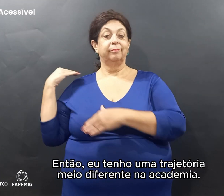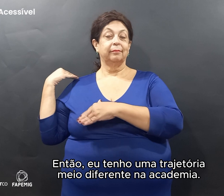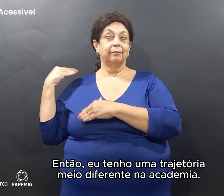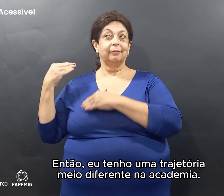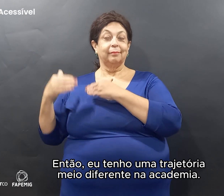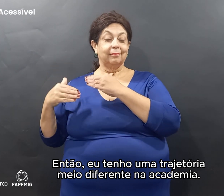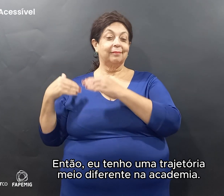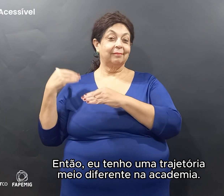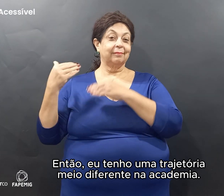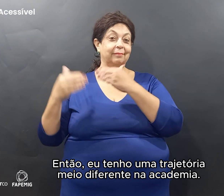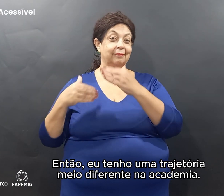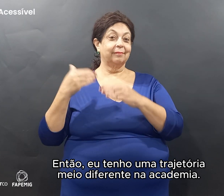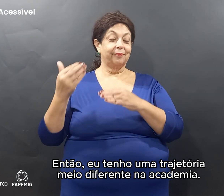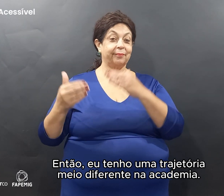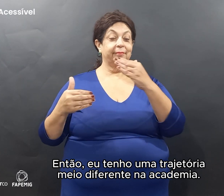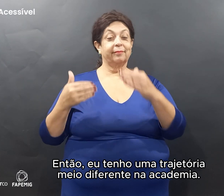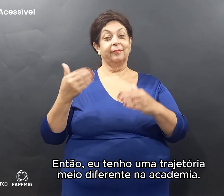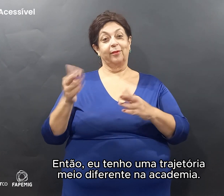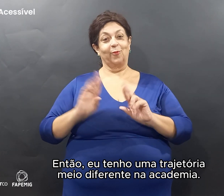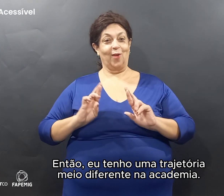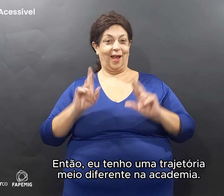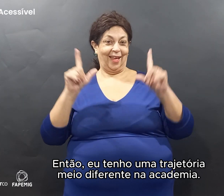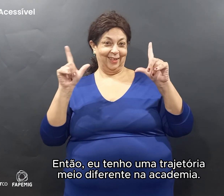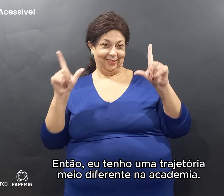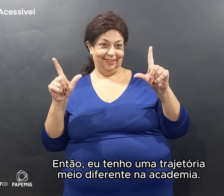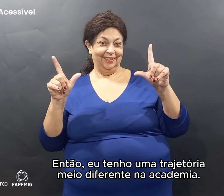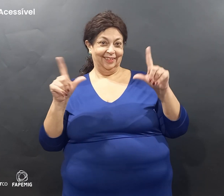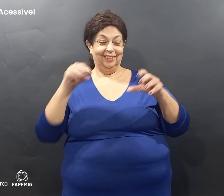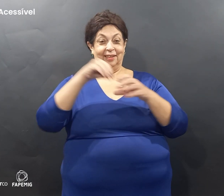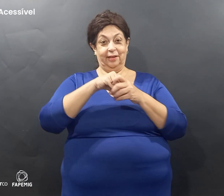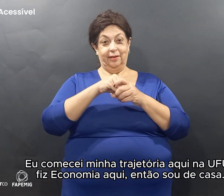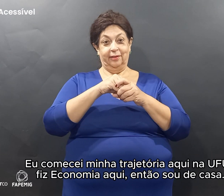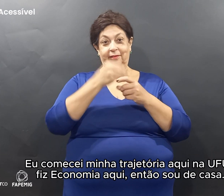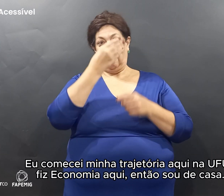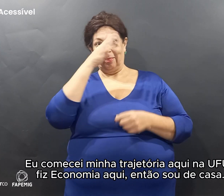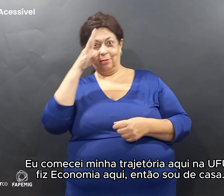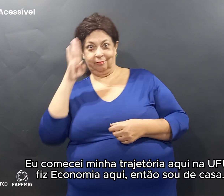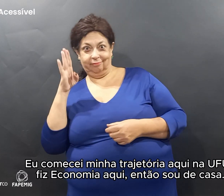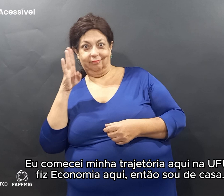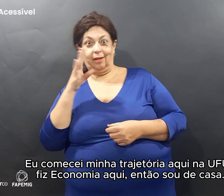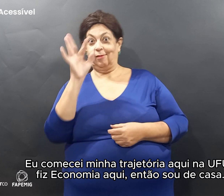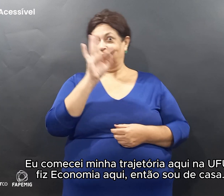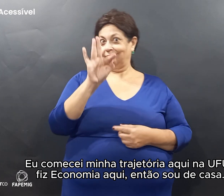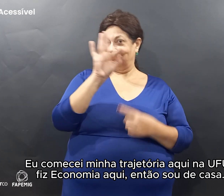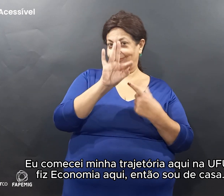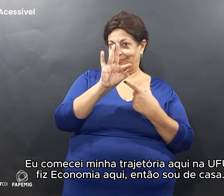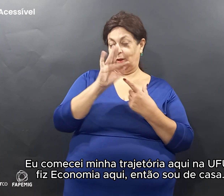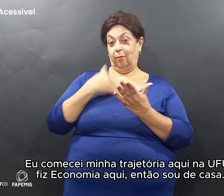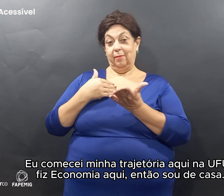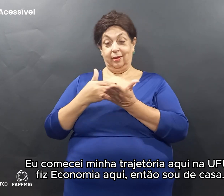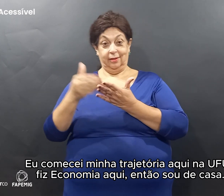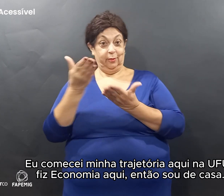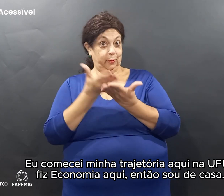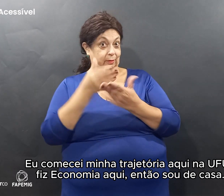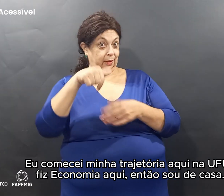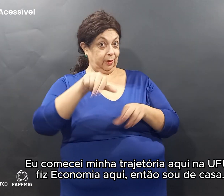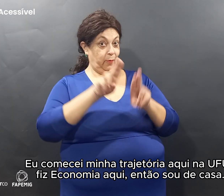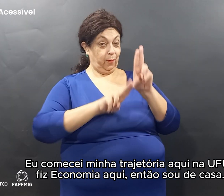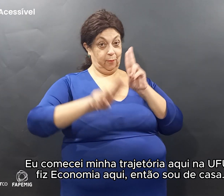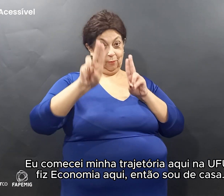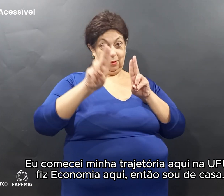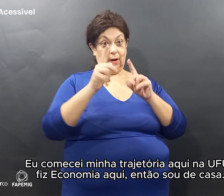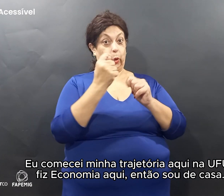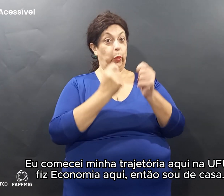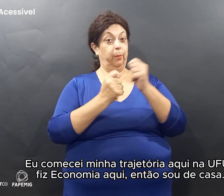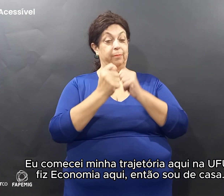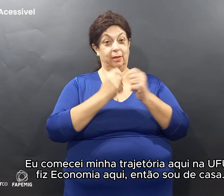trajetória assim meio diferente, né, na academia. Eu comecei minha trajetória aqui na UFO, né, fiz